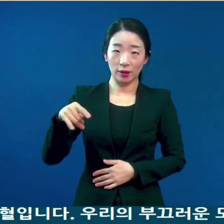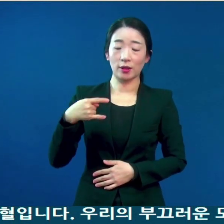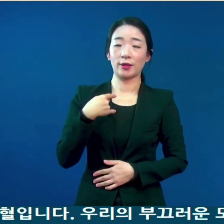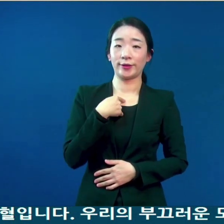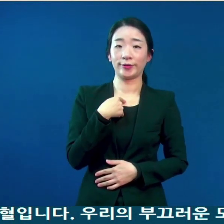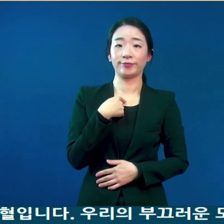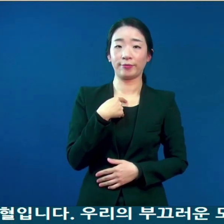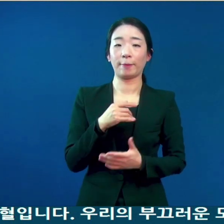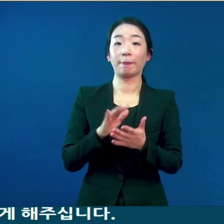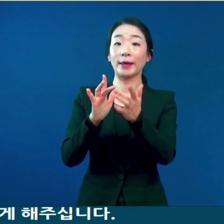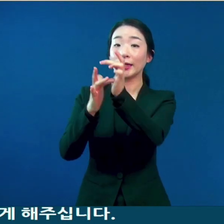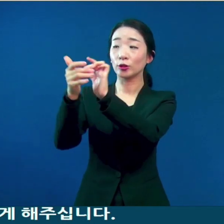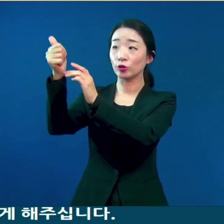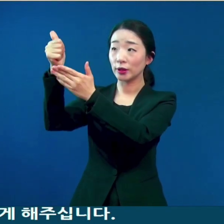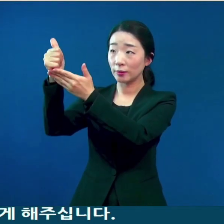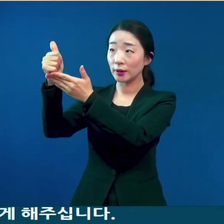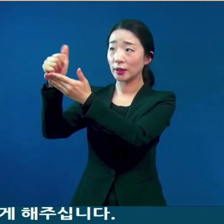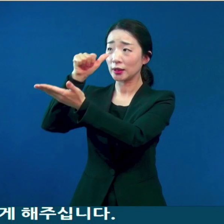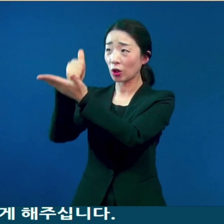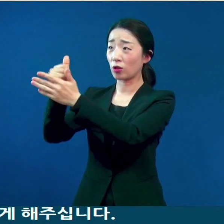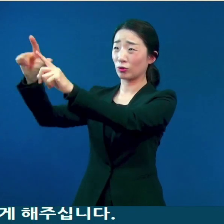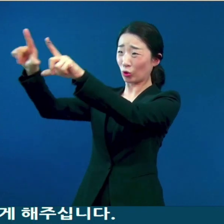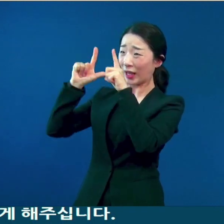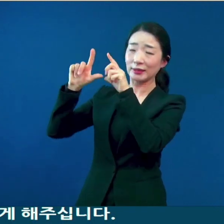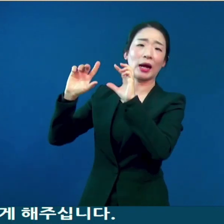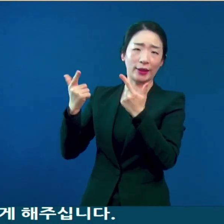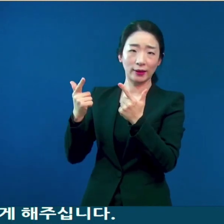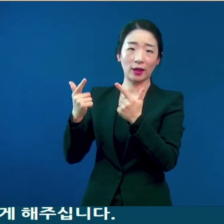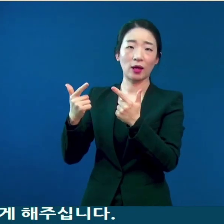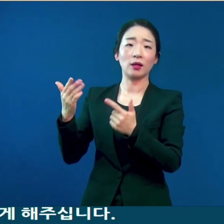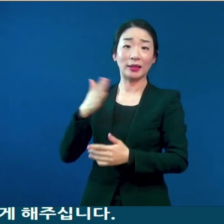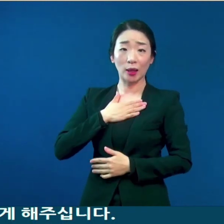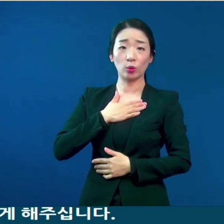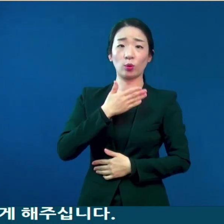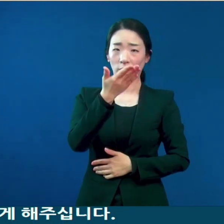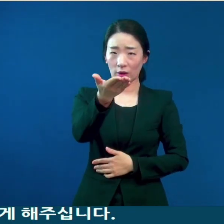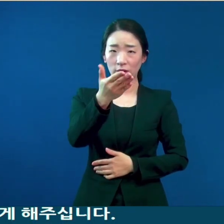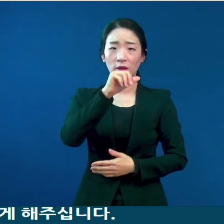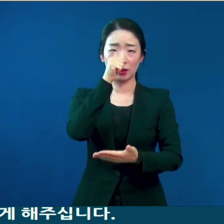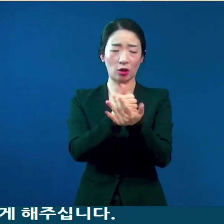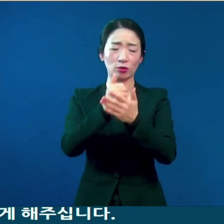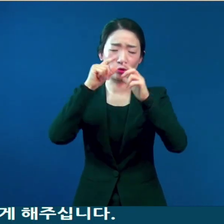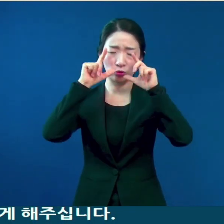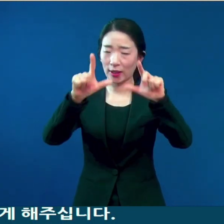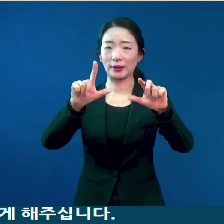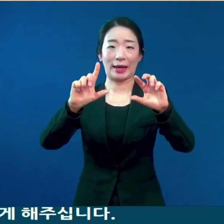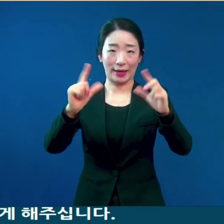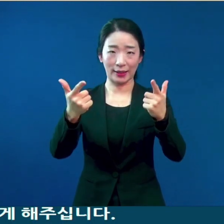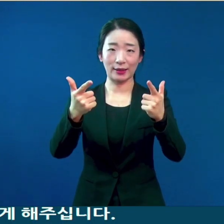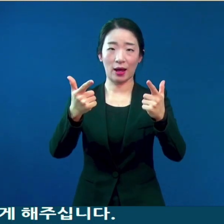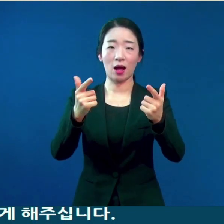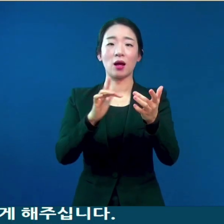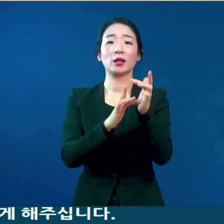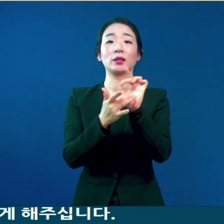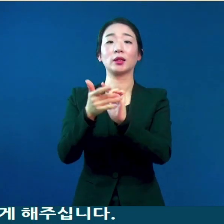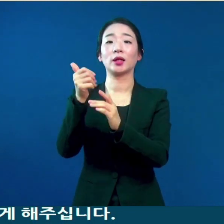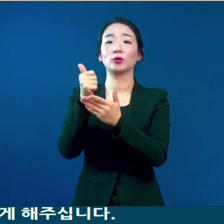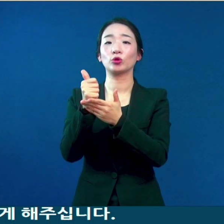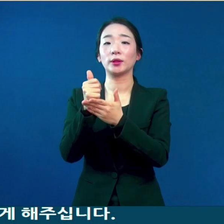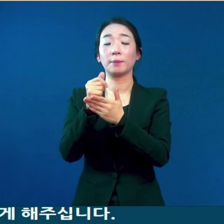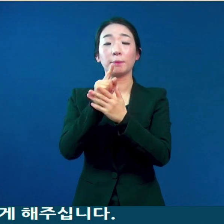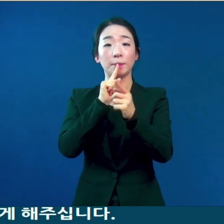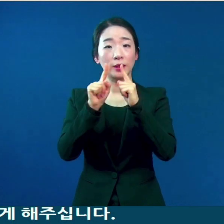예수님이 정죄하지 않겠다, 나도 너를 정죄하지 않겠다라는 말씀을 하시면서 이 여인에게